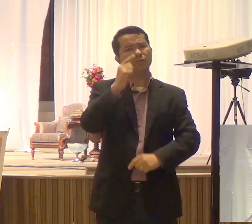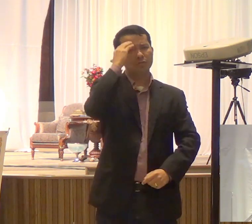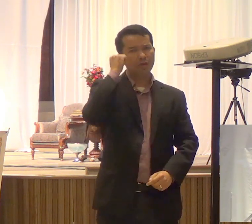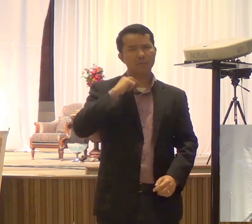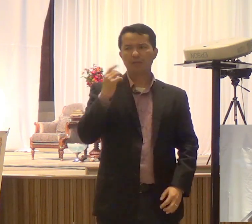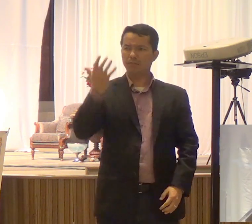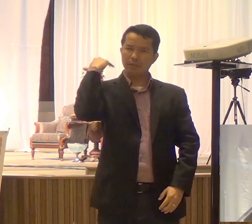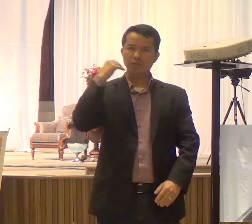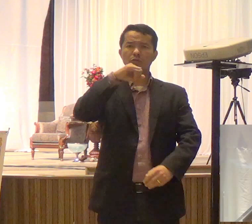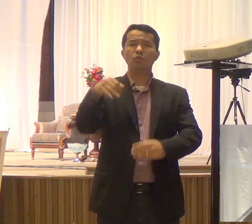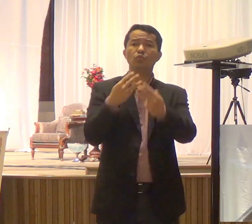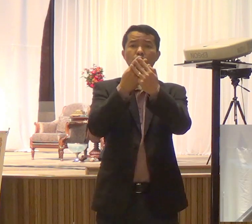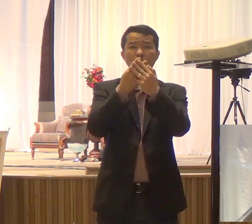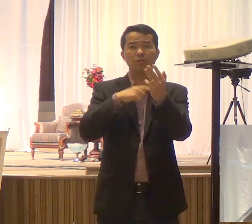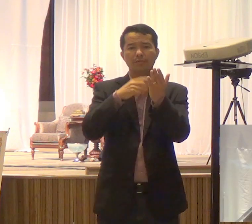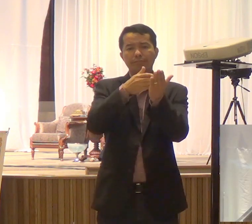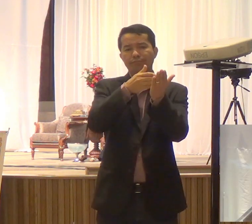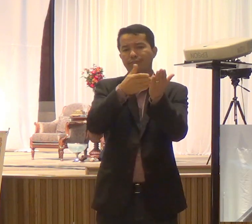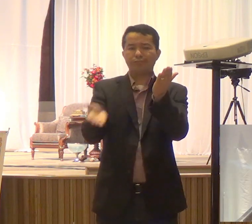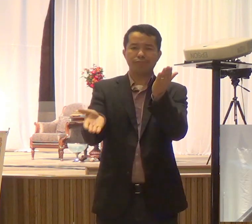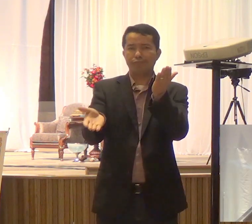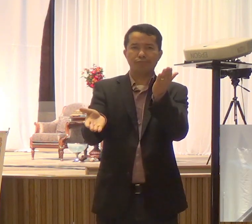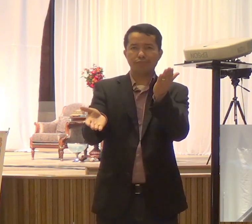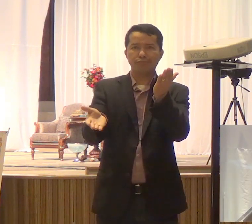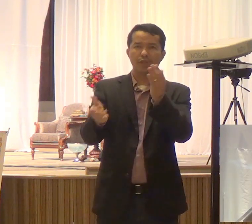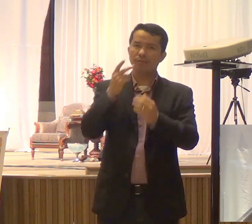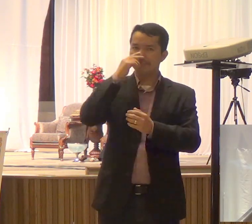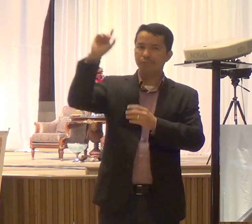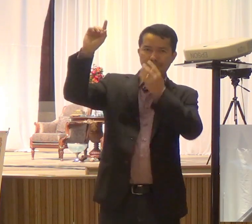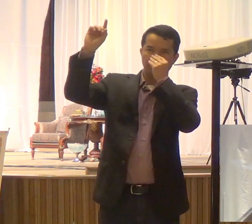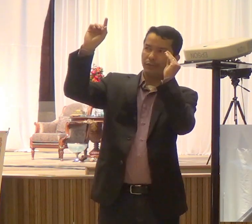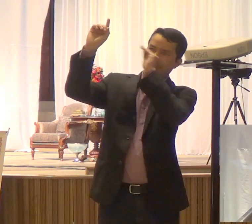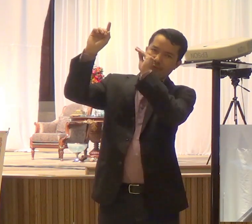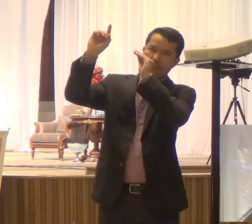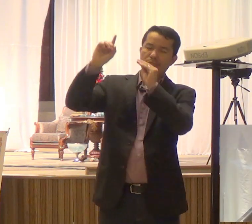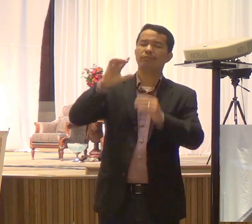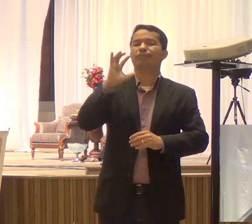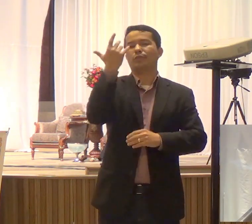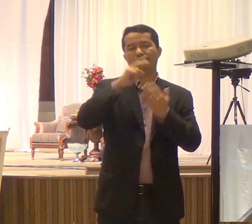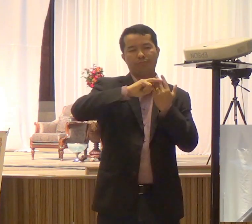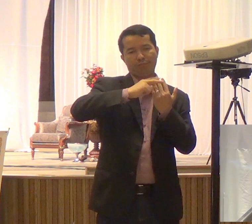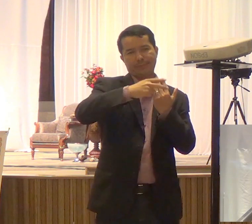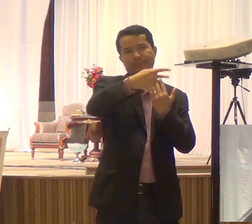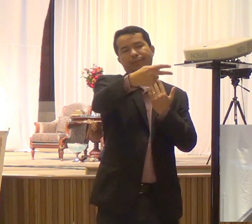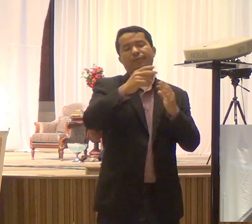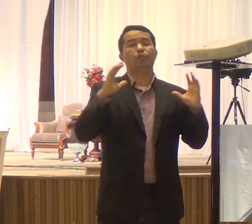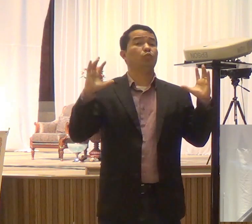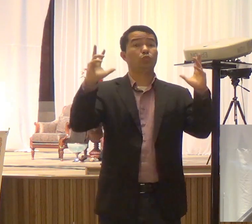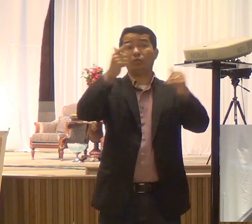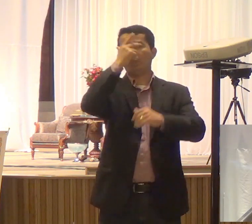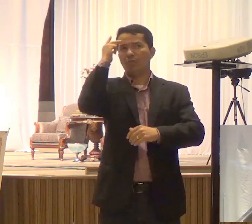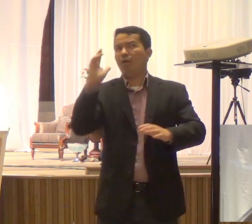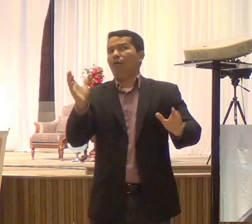povo de Deus se desvia do seu caminho e sofre as consequências disso, todo mundo sofre, amém? Essa é a verdade, né?